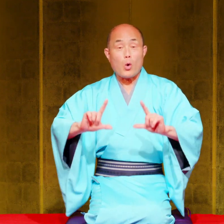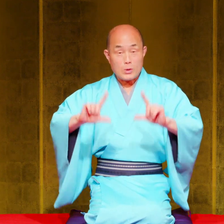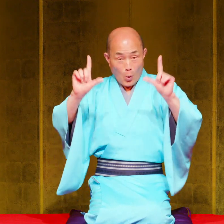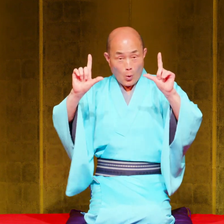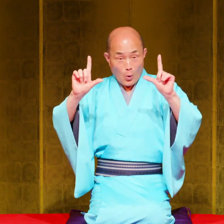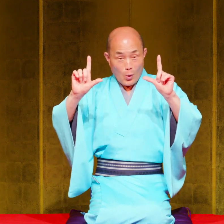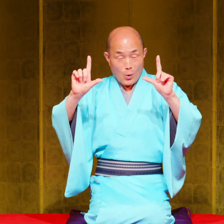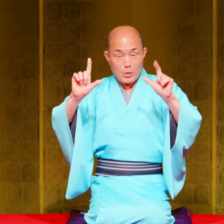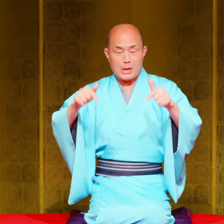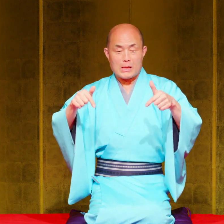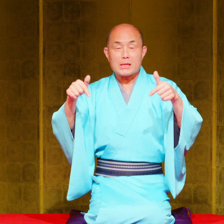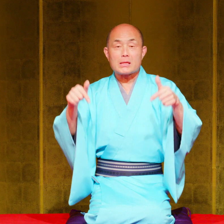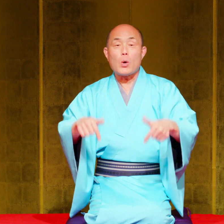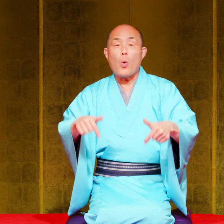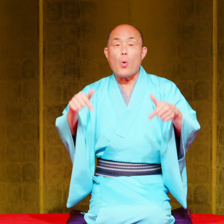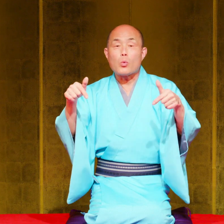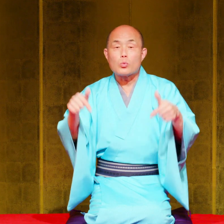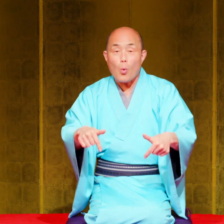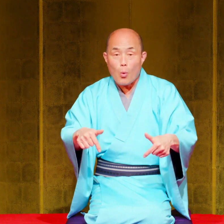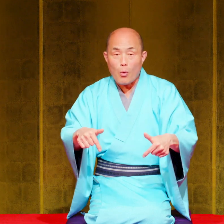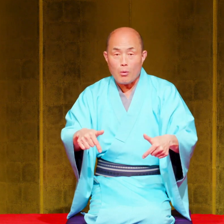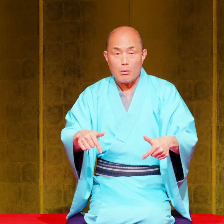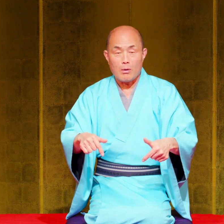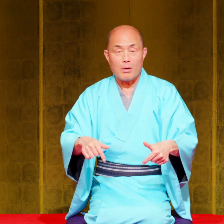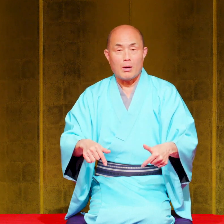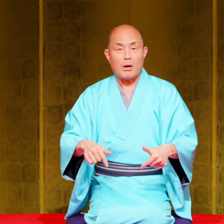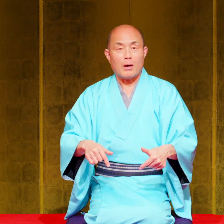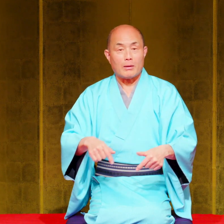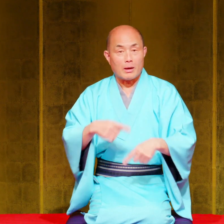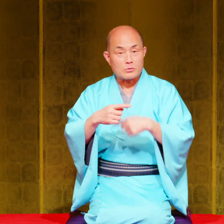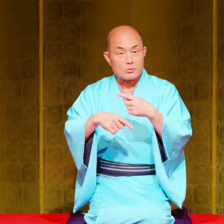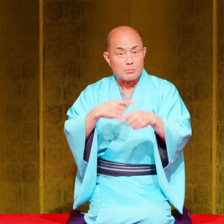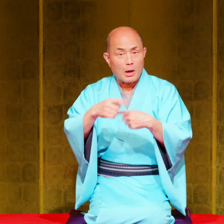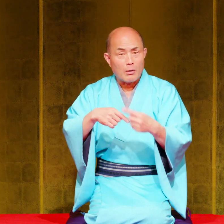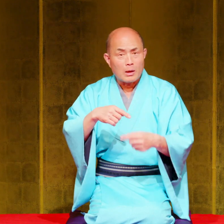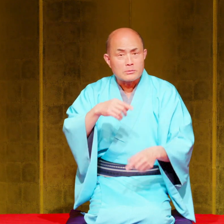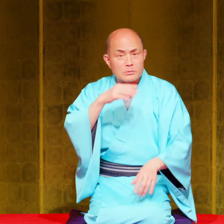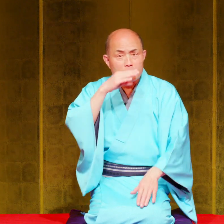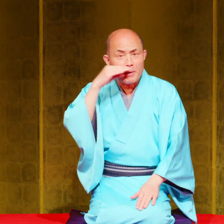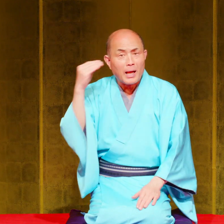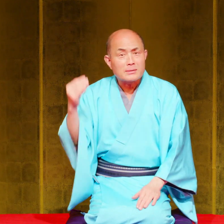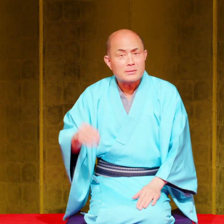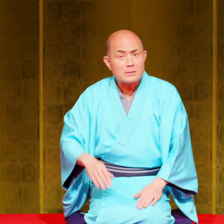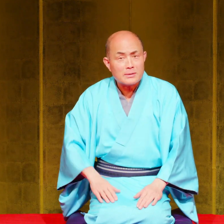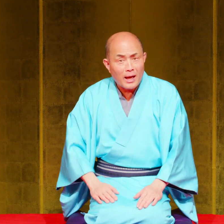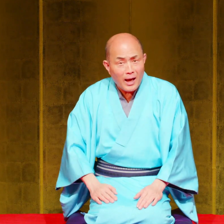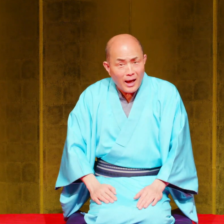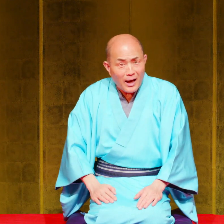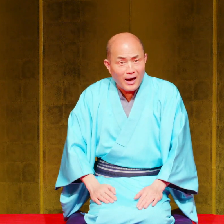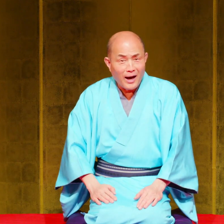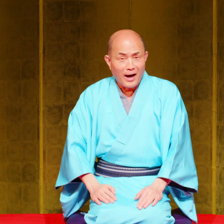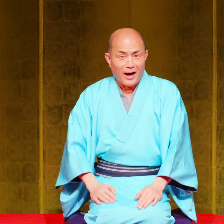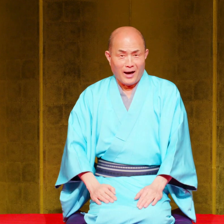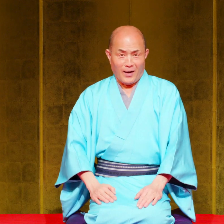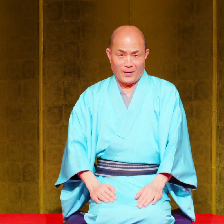東京、京都。手話って素晴らしいですね。